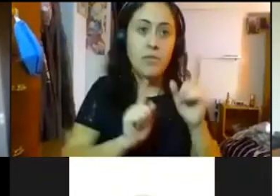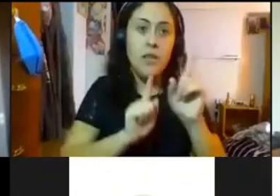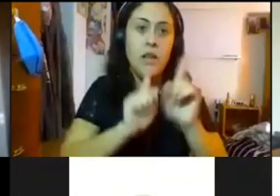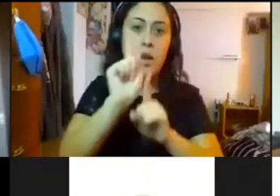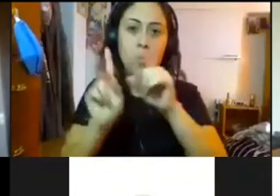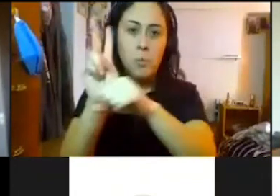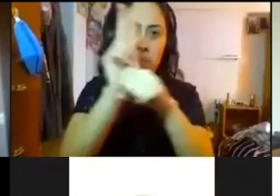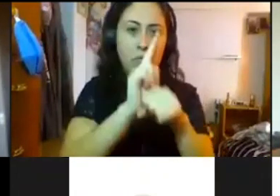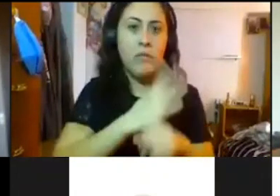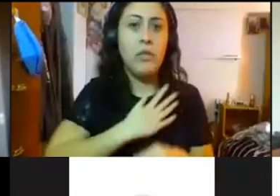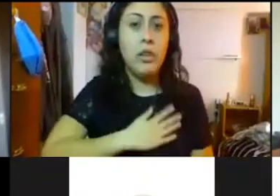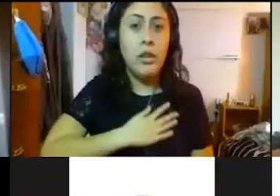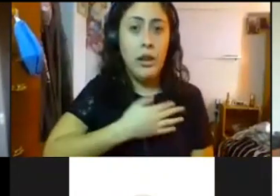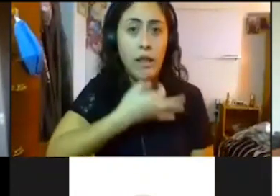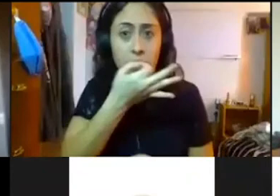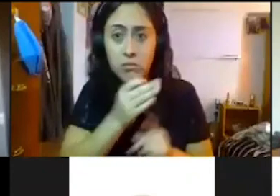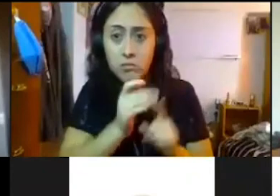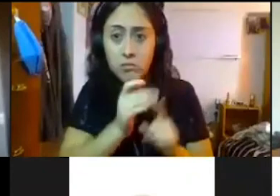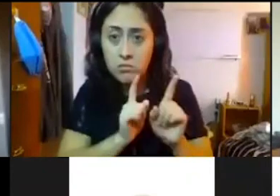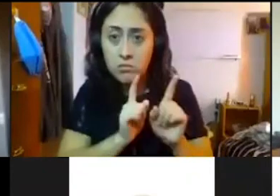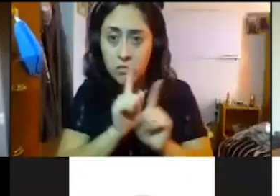decir algo?